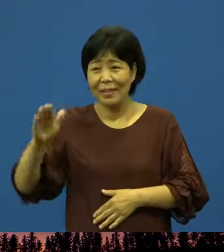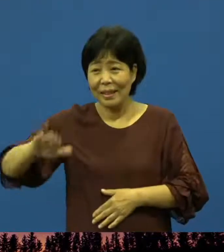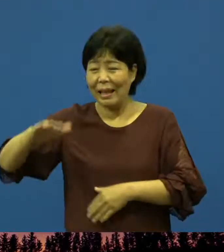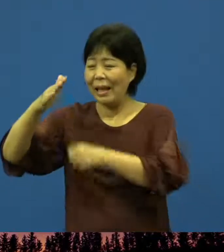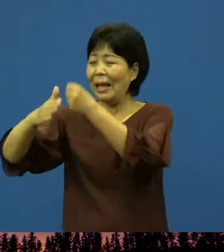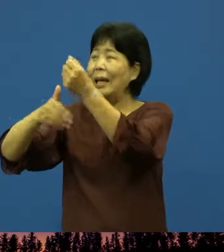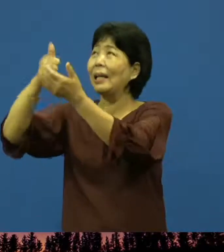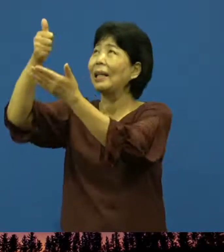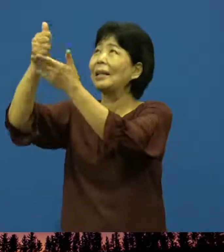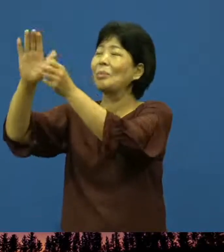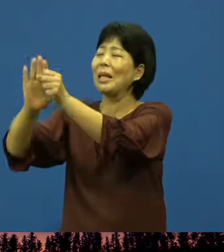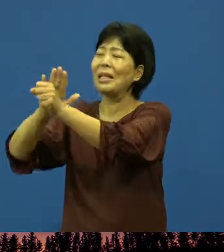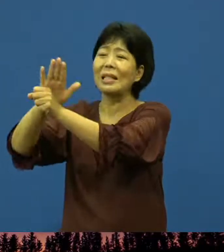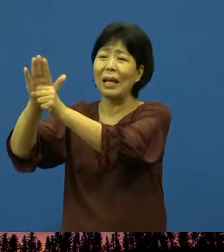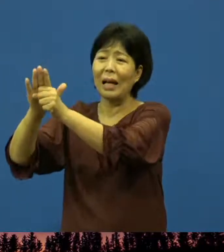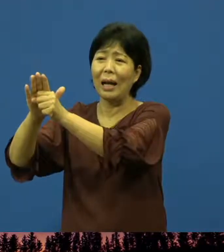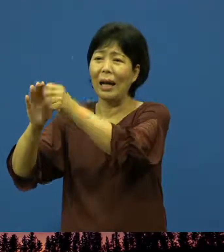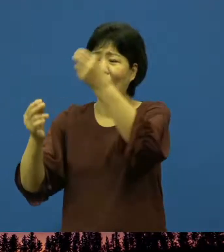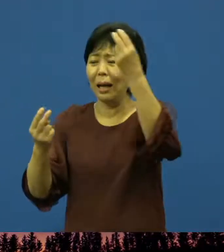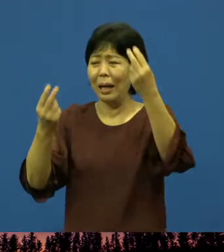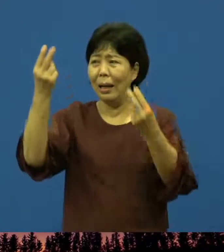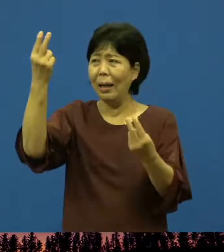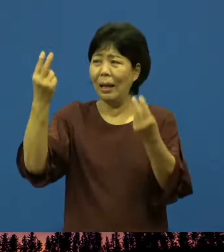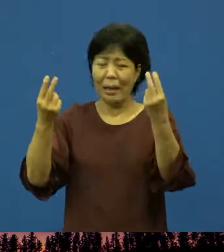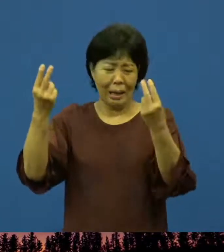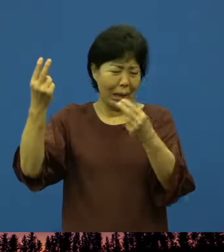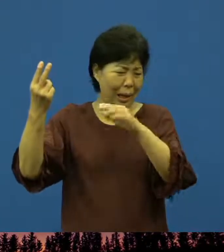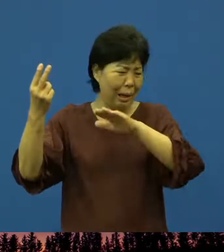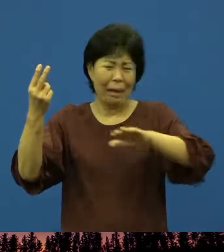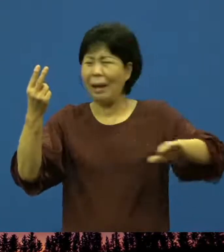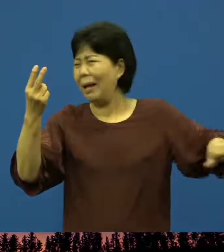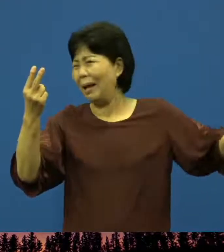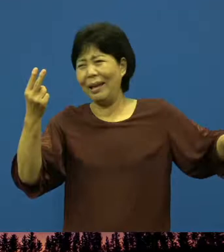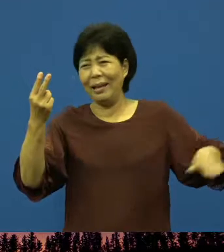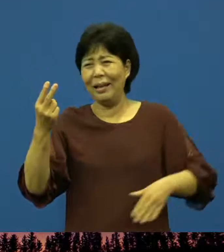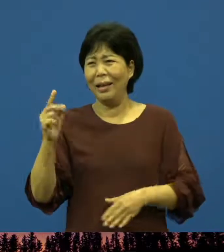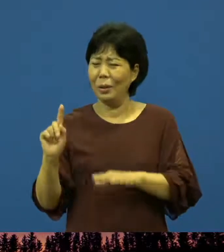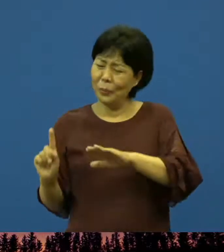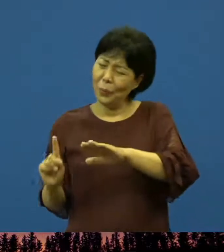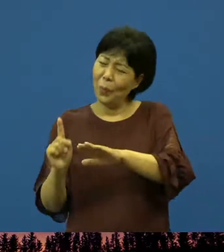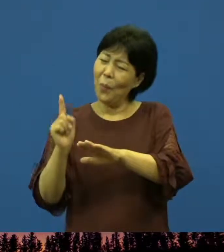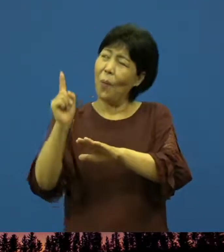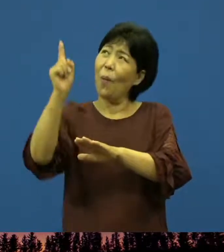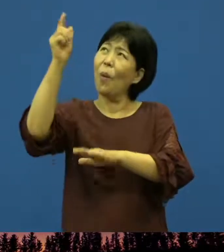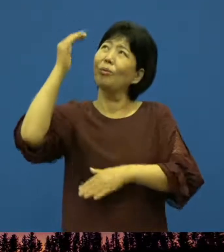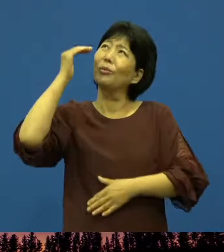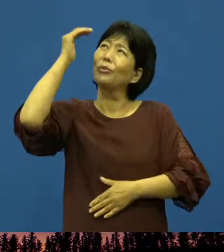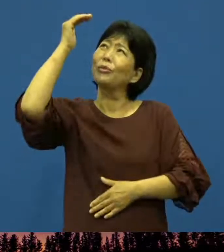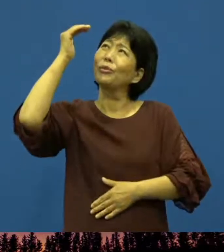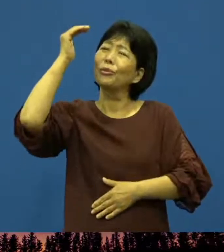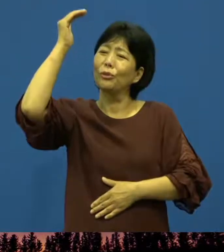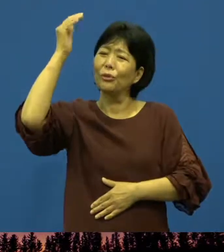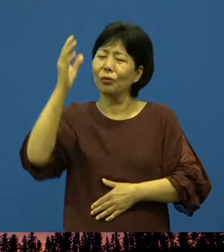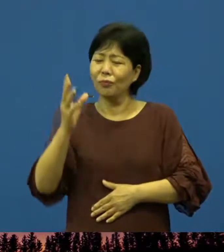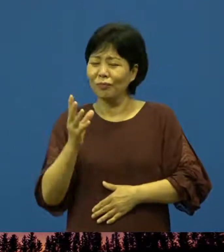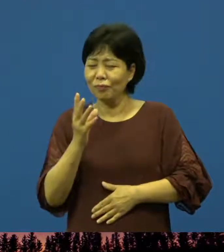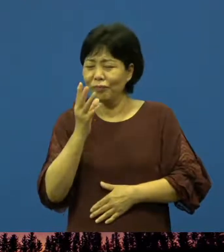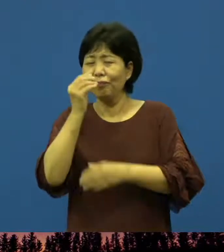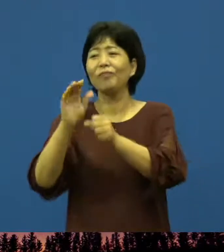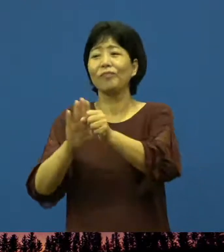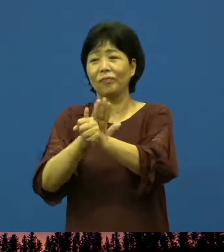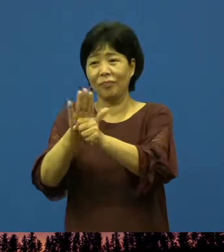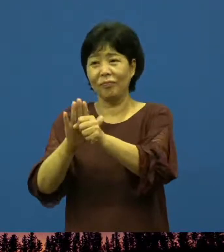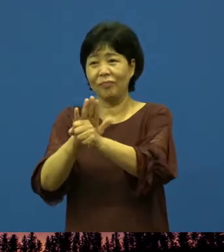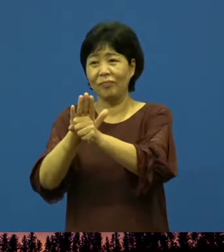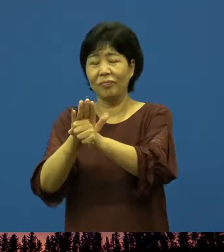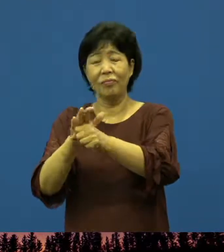사랑은 그런 것과 비교할 수 없는 너무 높은 수준의 사랑을 지구한 사랑을 우리에게 베풀어 주셨고